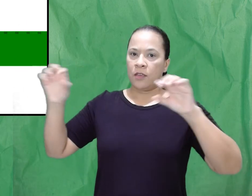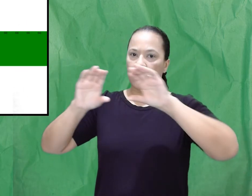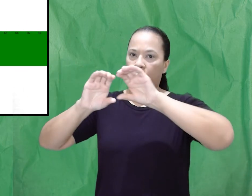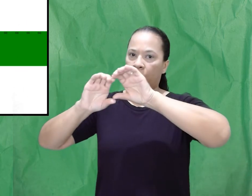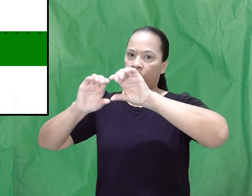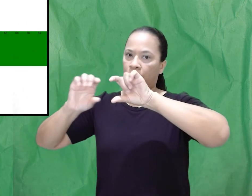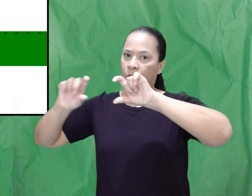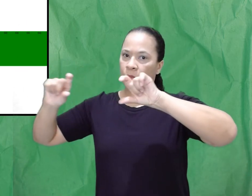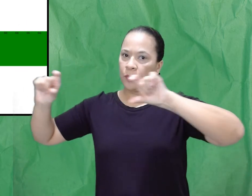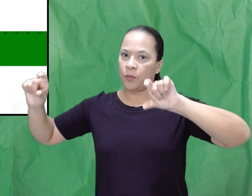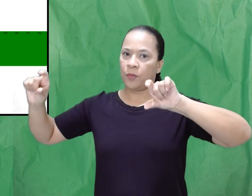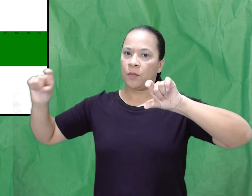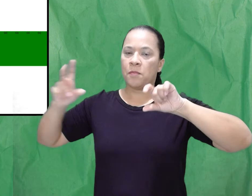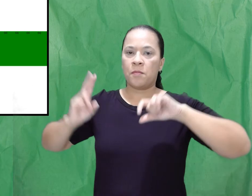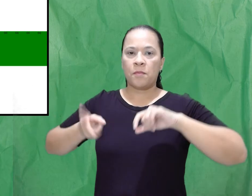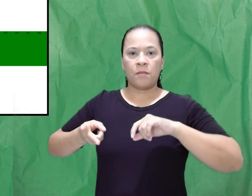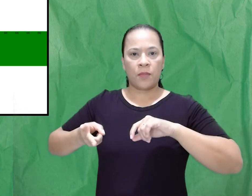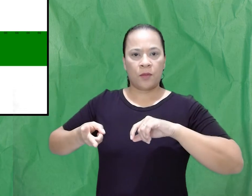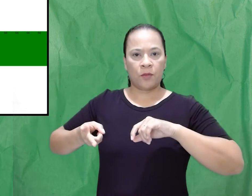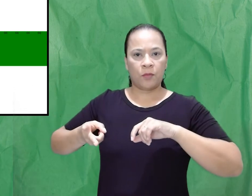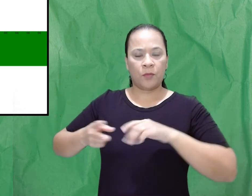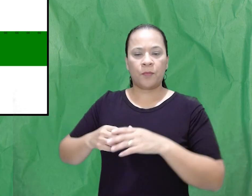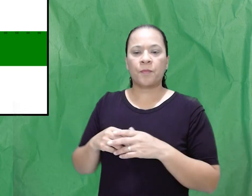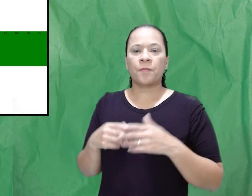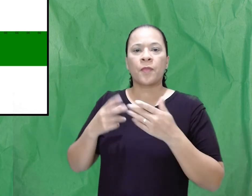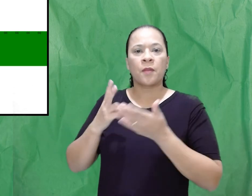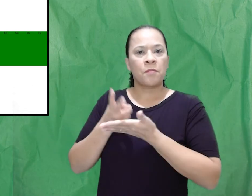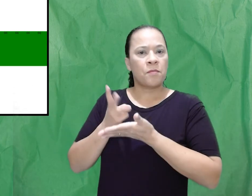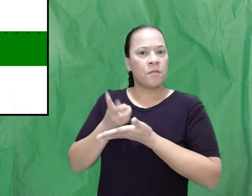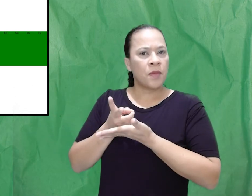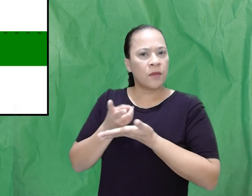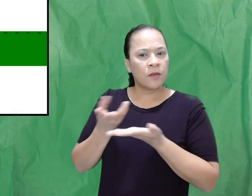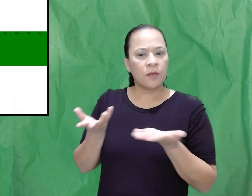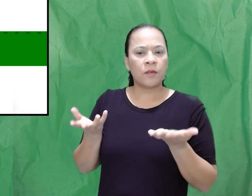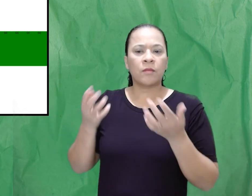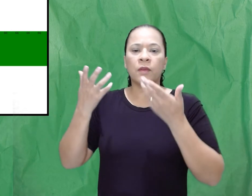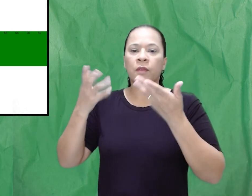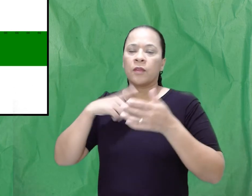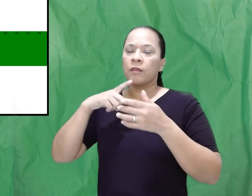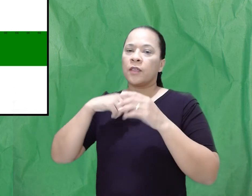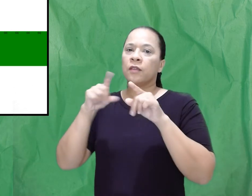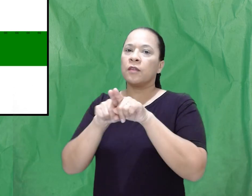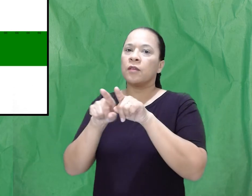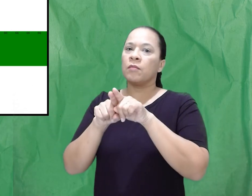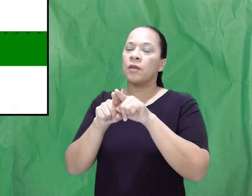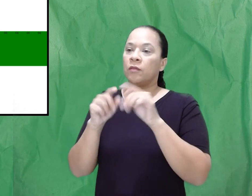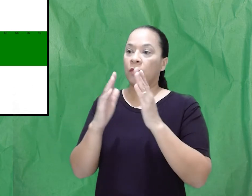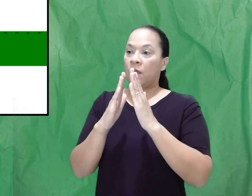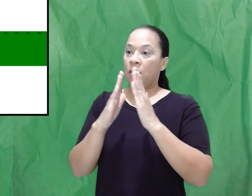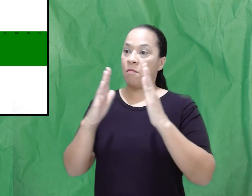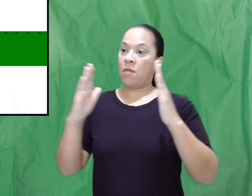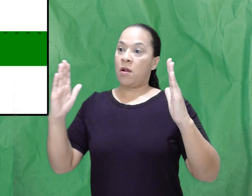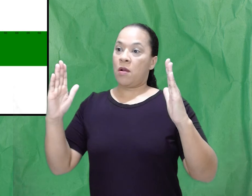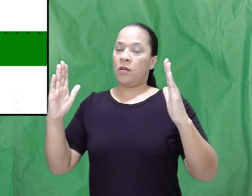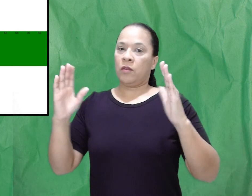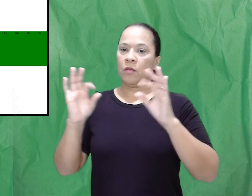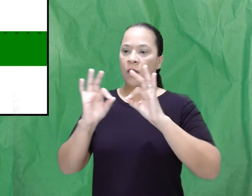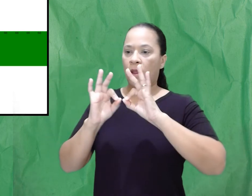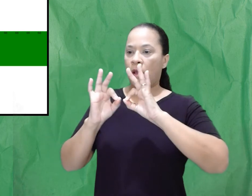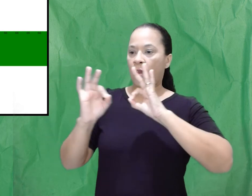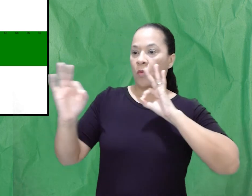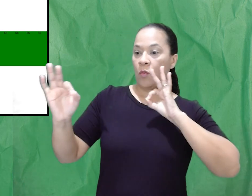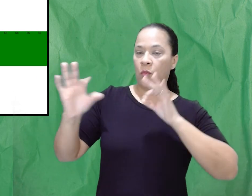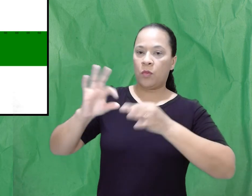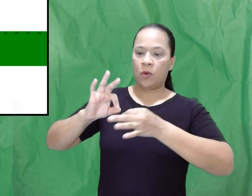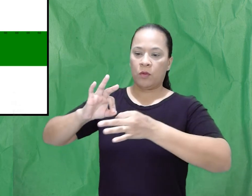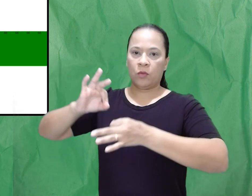Aqui eu vou falar só dessa caixa, que cada caixa, aqui eu defino o tamanho da caixa e também o tamanho da largura e o tamanho da altura. E também